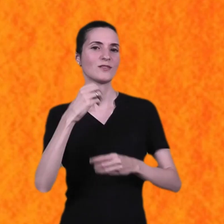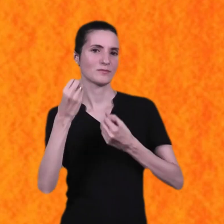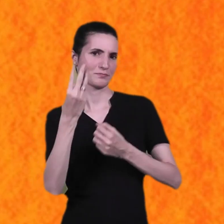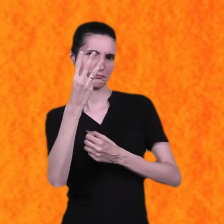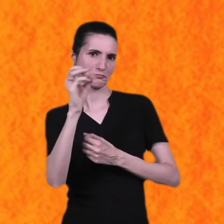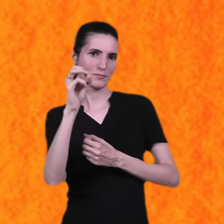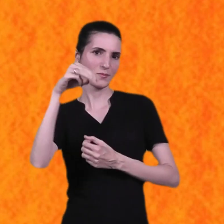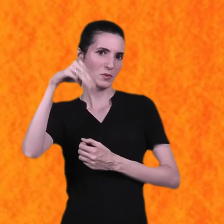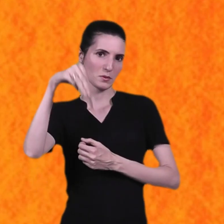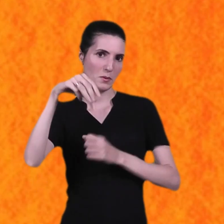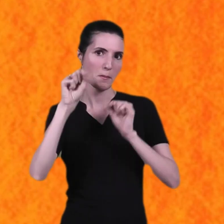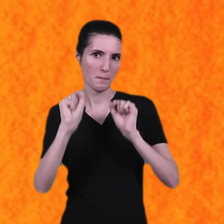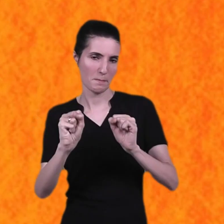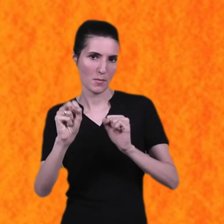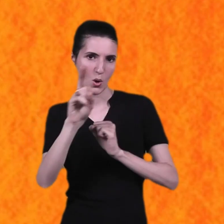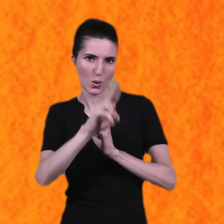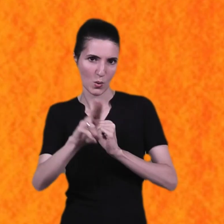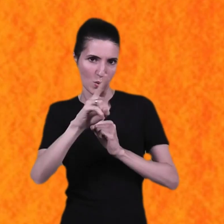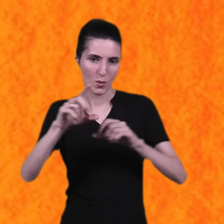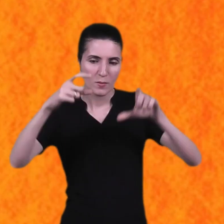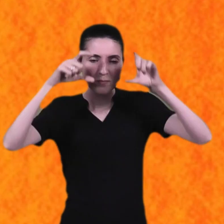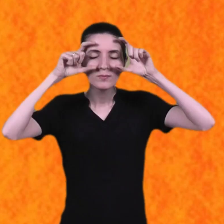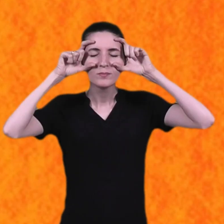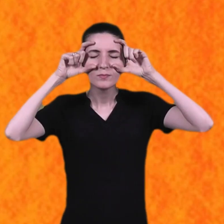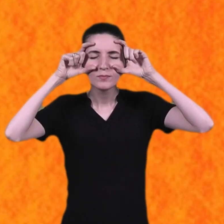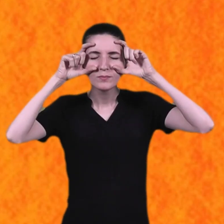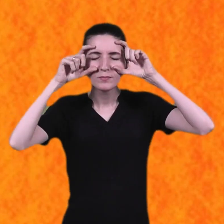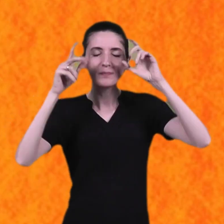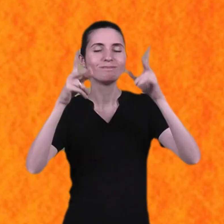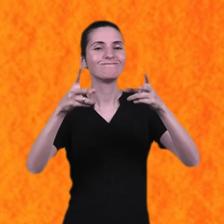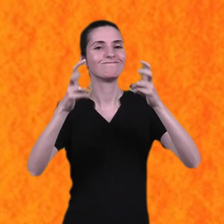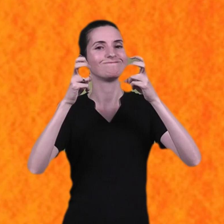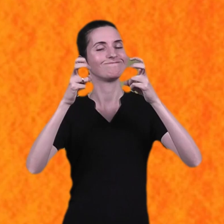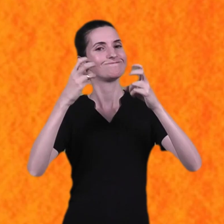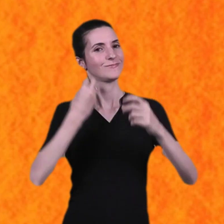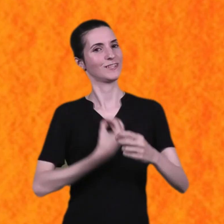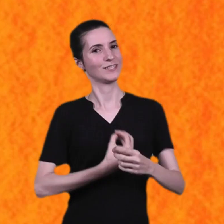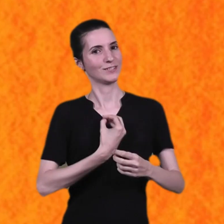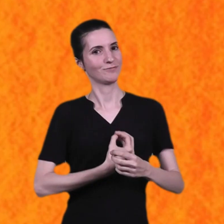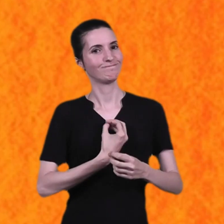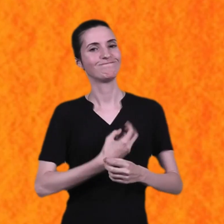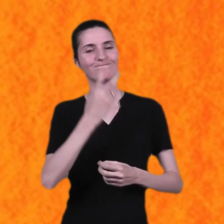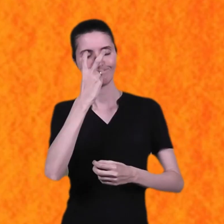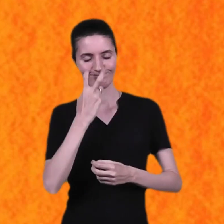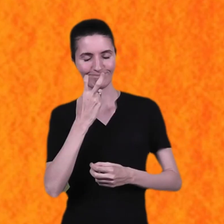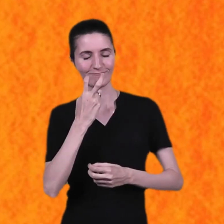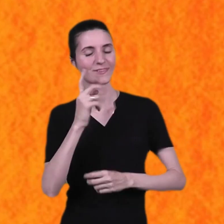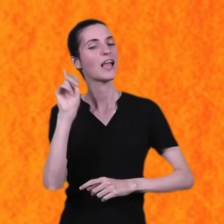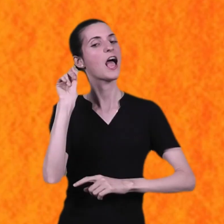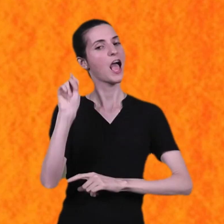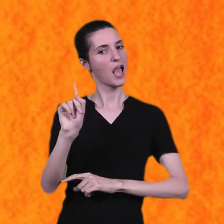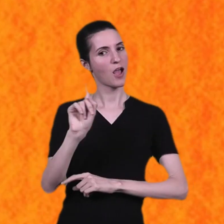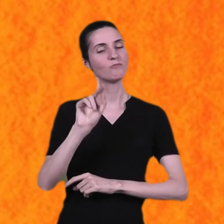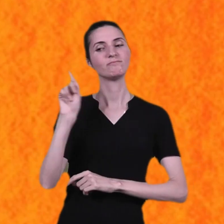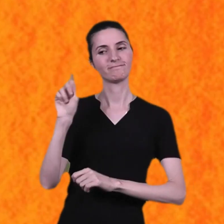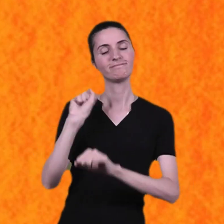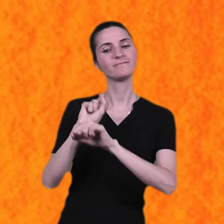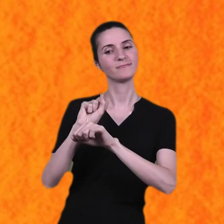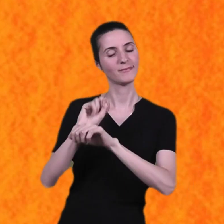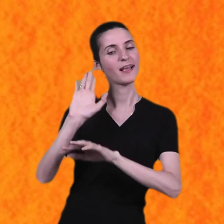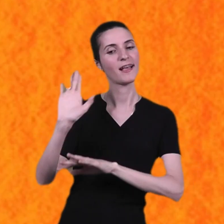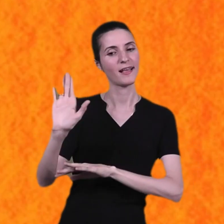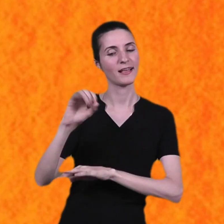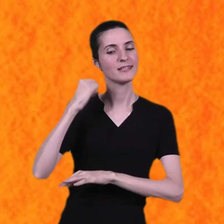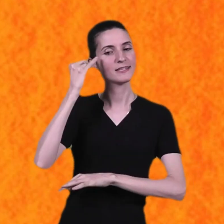meia horinha uma venda e daí vão descobrir como é importante a audiodescrição. Isabel, eu vou ser um pouco